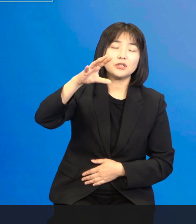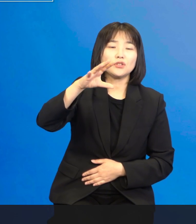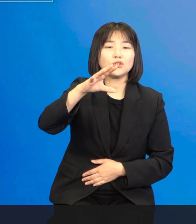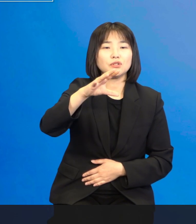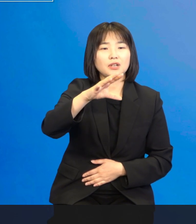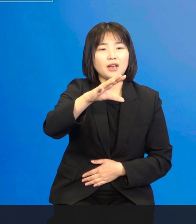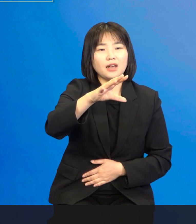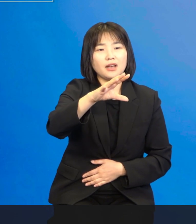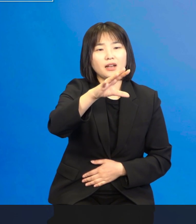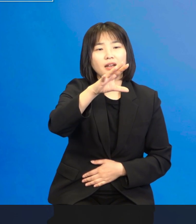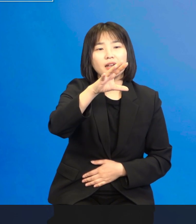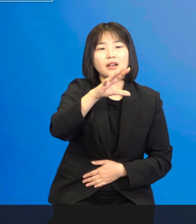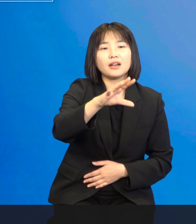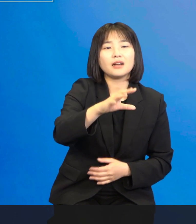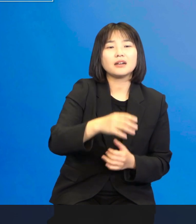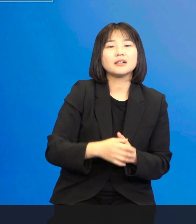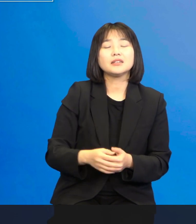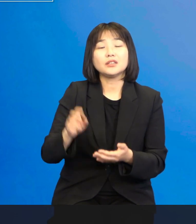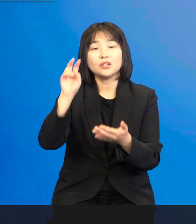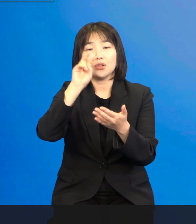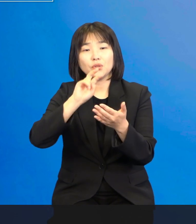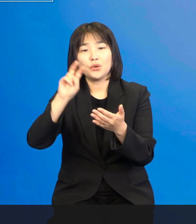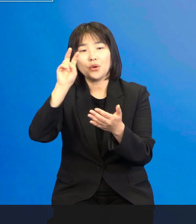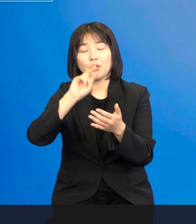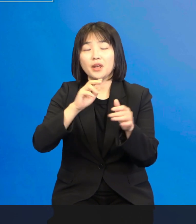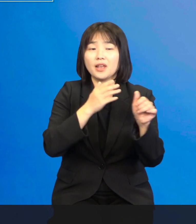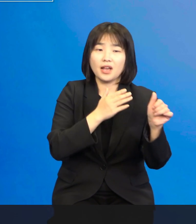빛을 노래하라,